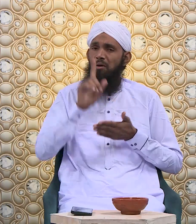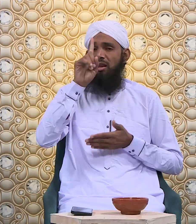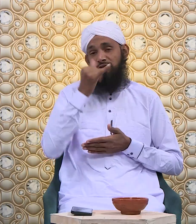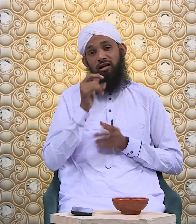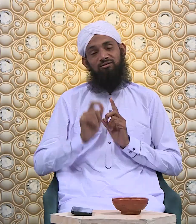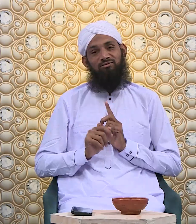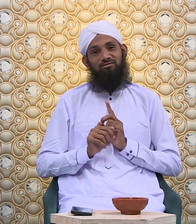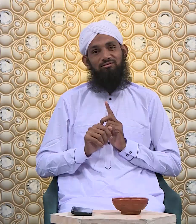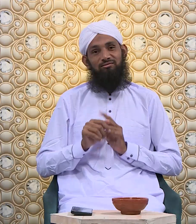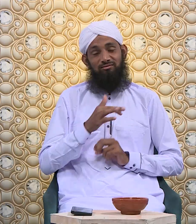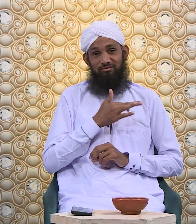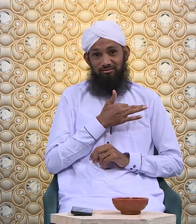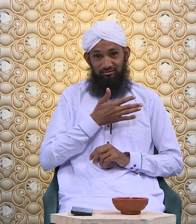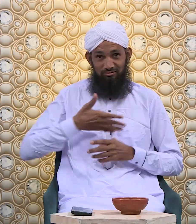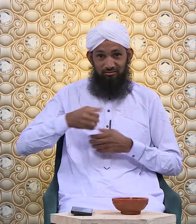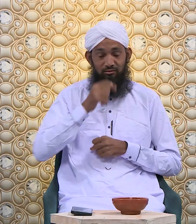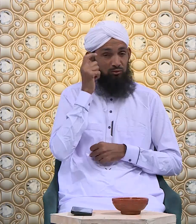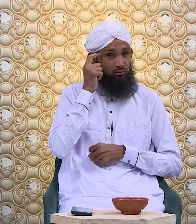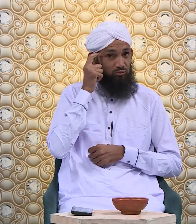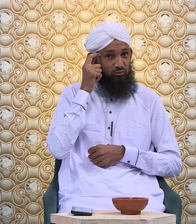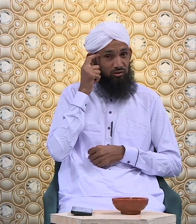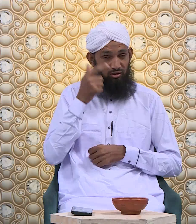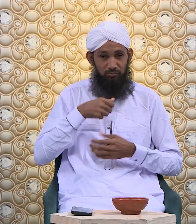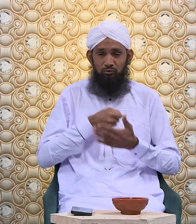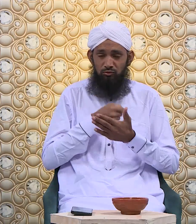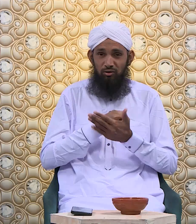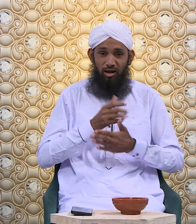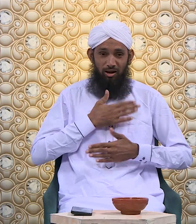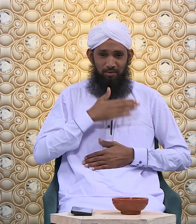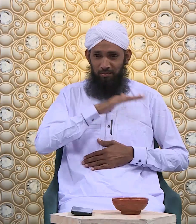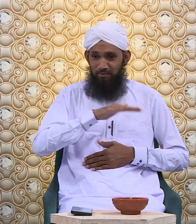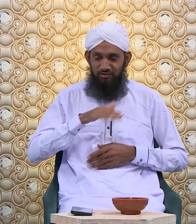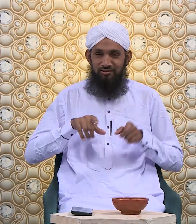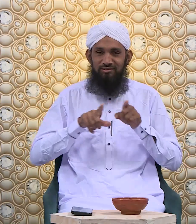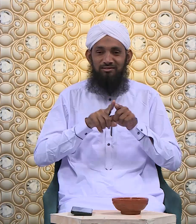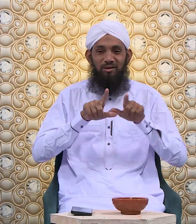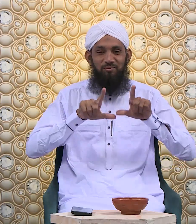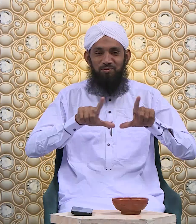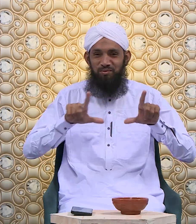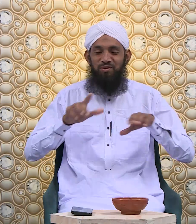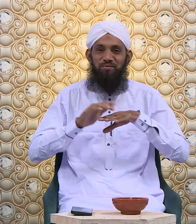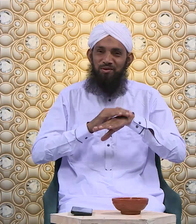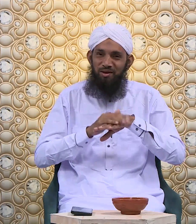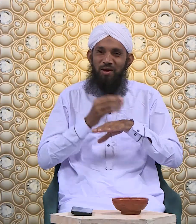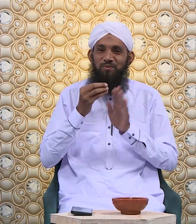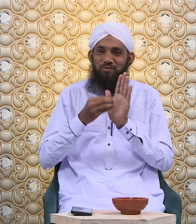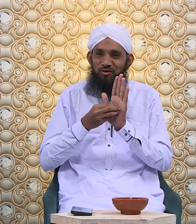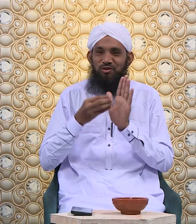قصور ہے پیارے اسلامی بھائیوں معلوم ہوا کہ ہمیں بھی اپنے بچوں کے ساتھ پیاروں محبت سے پیش آنا ہر معاملے میں ان کے ساتھ